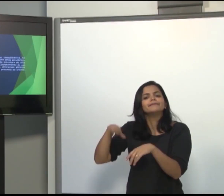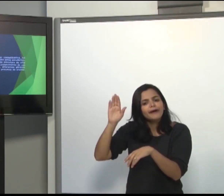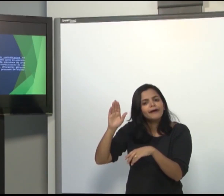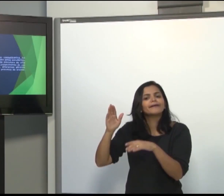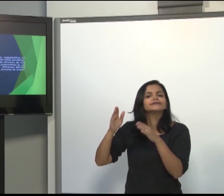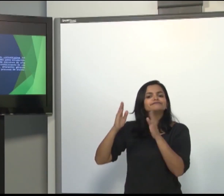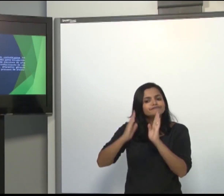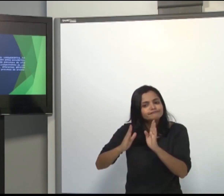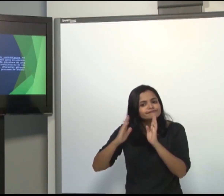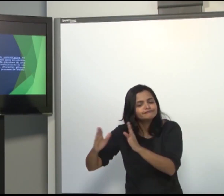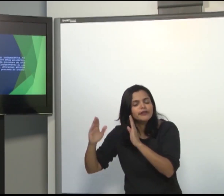a comunicativa